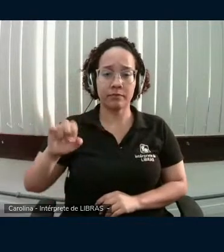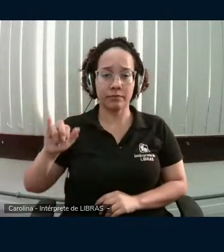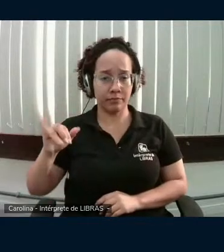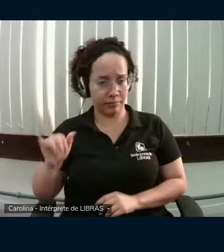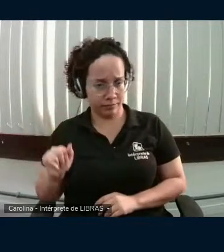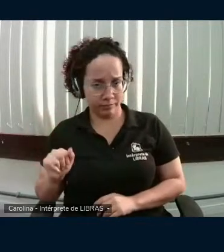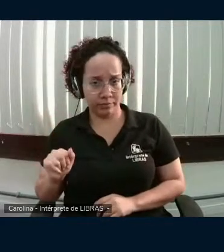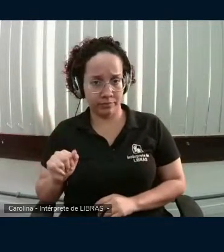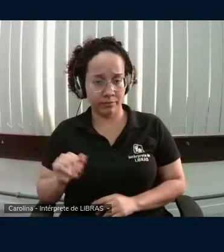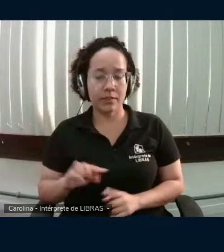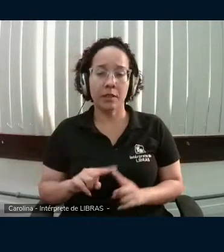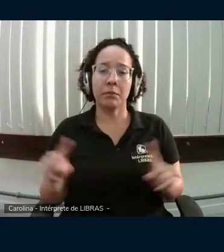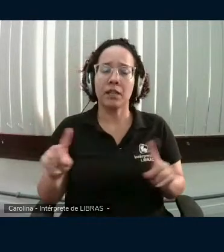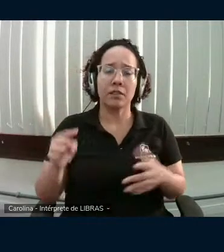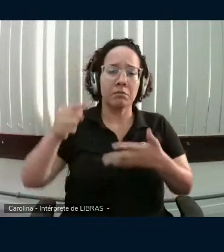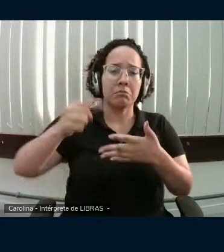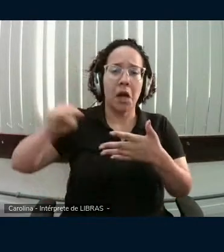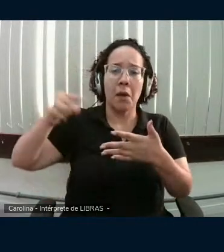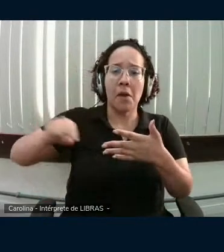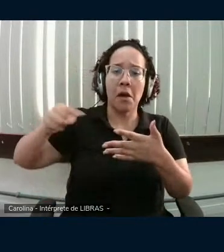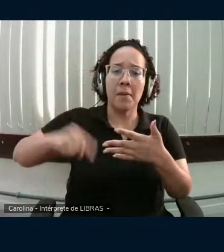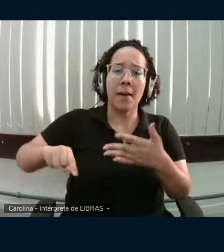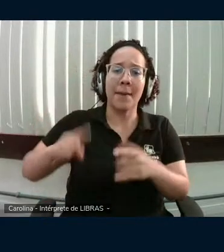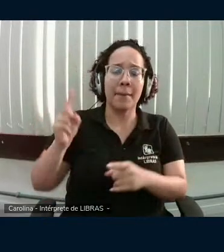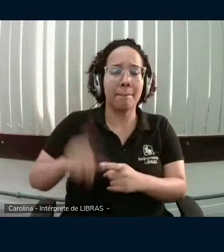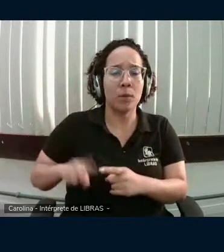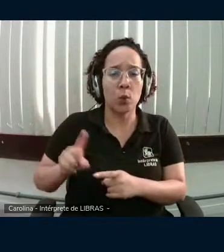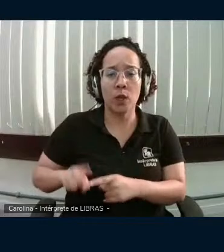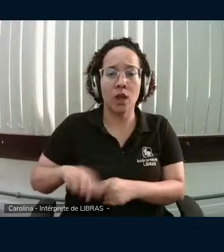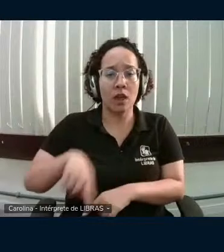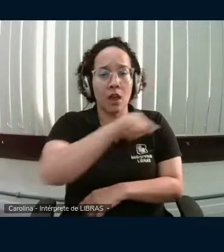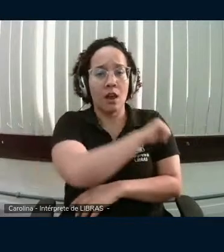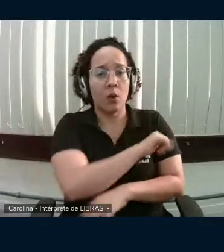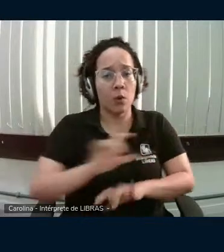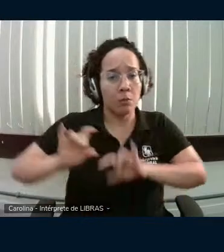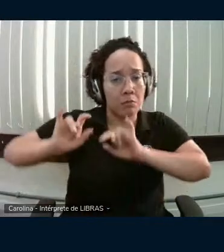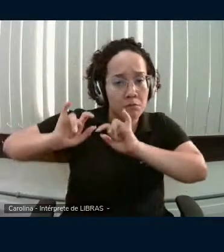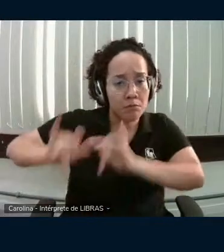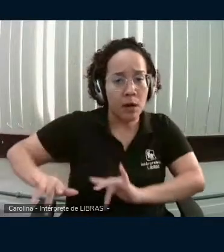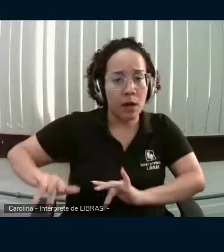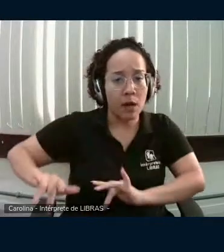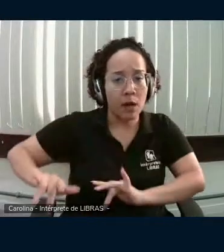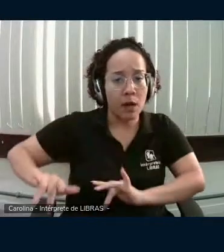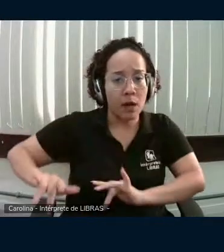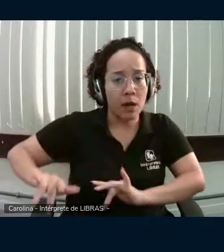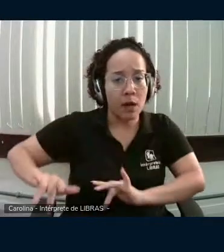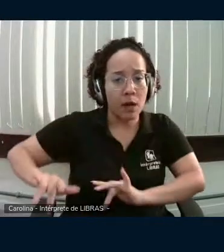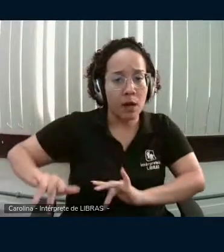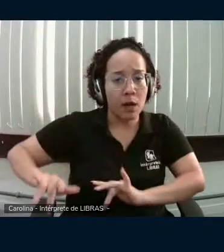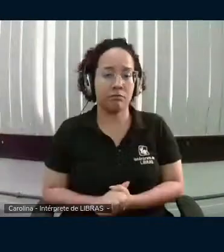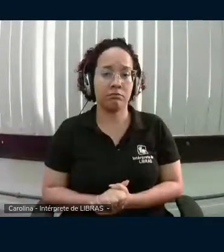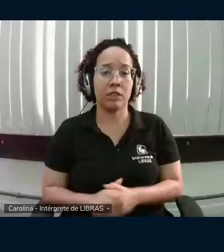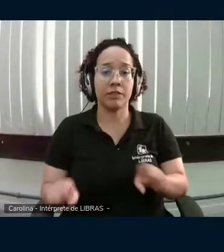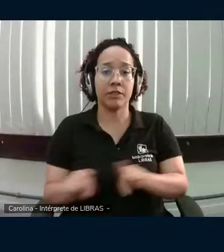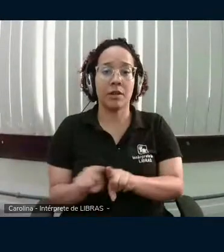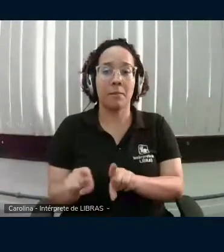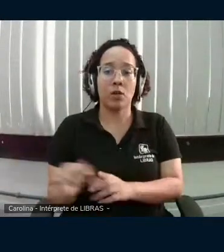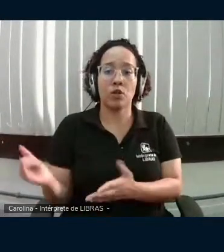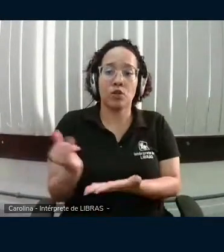das razões do abandono, inclusive das razões do abandono nos institutos. Precisa de um